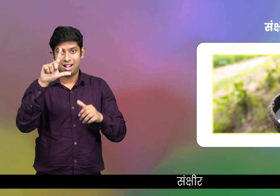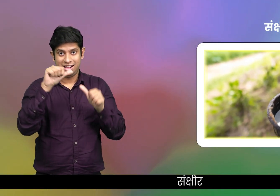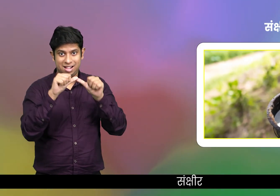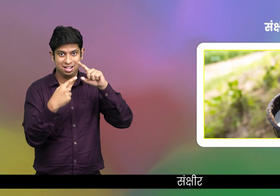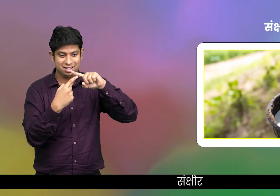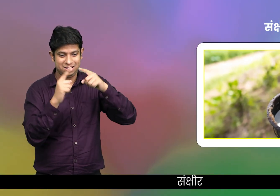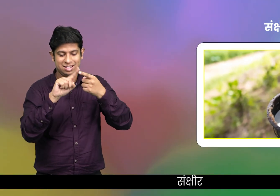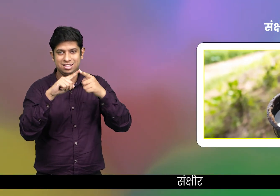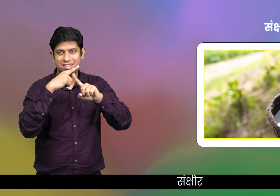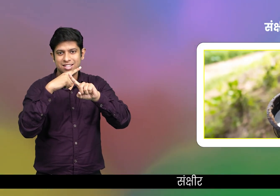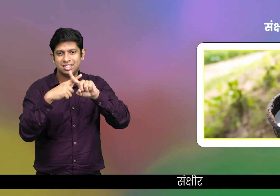संक्षीर,